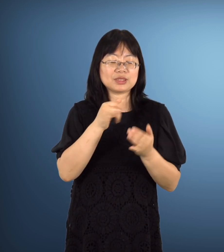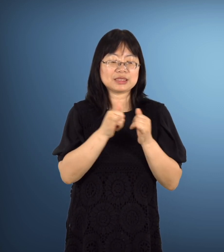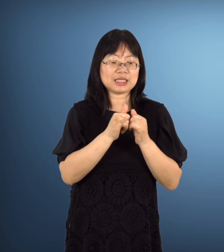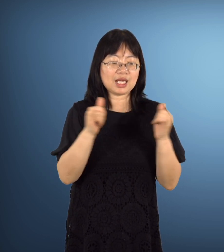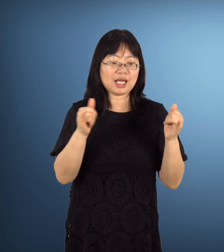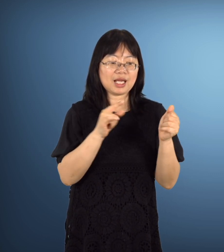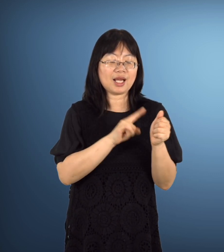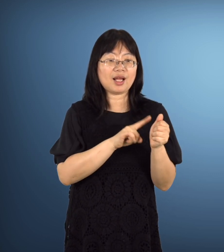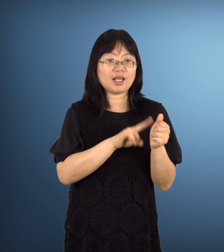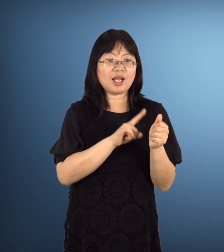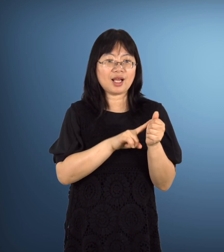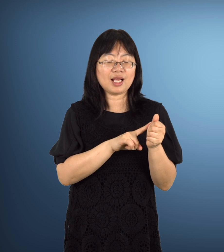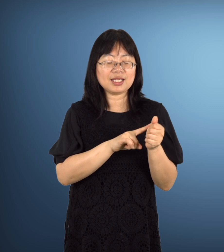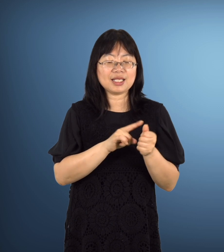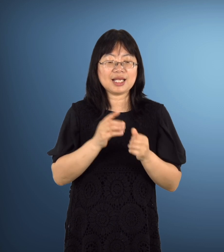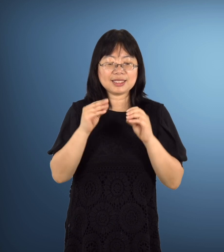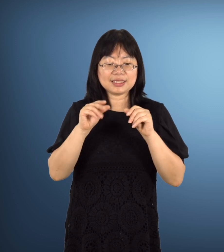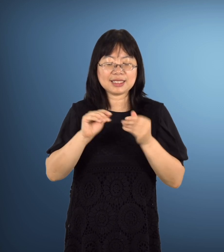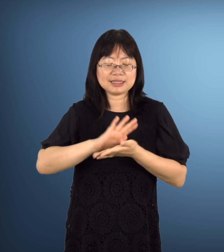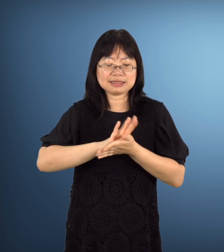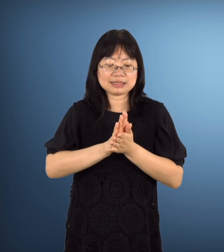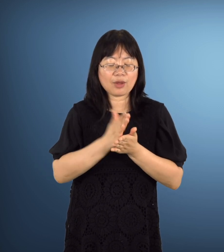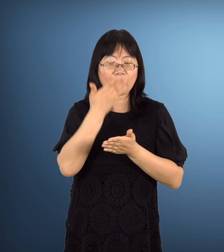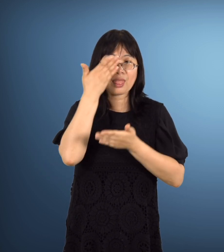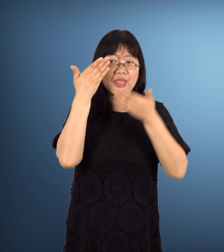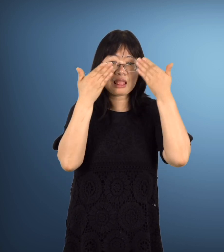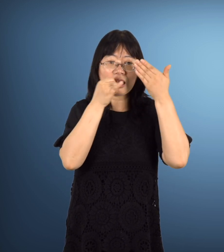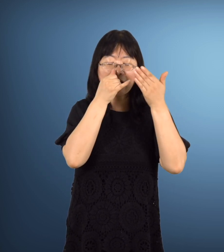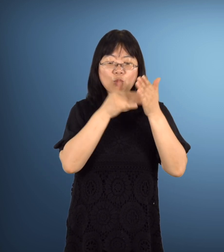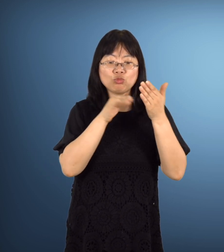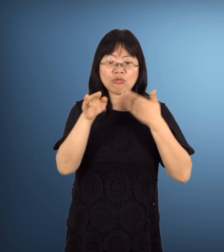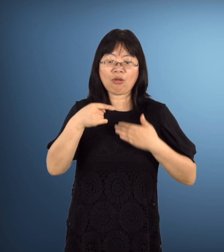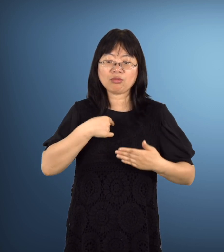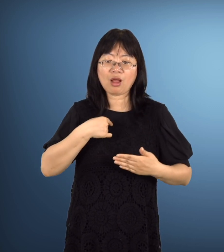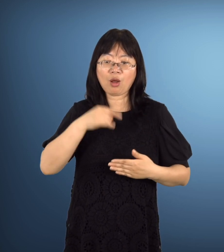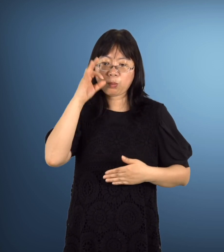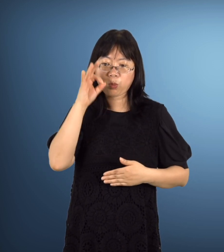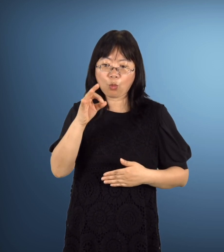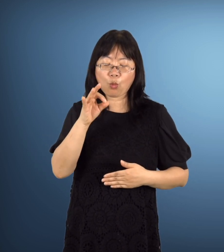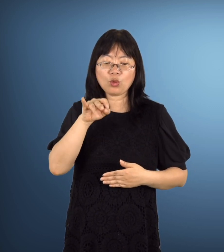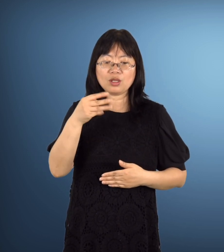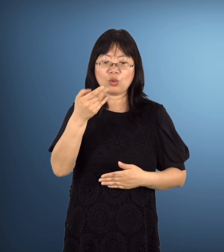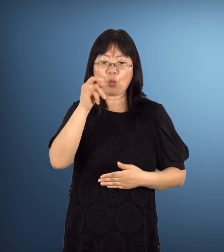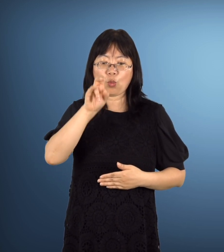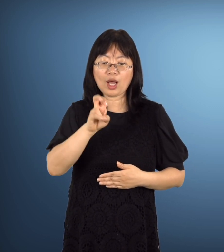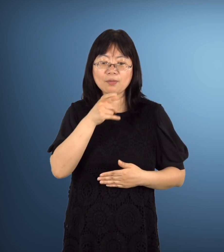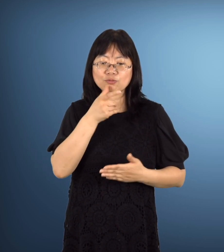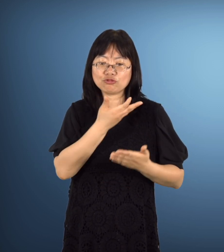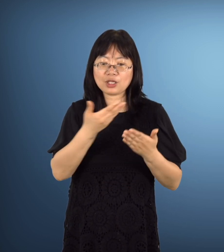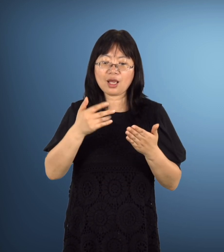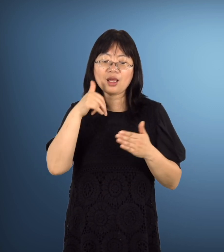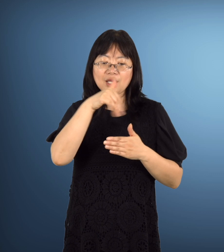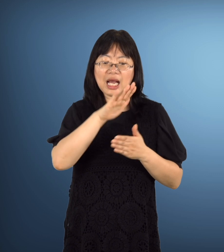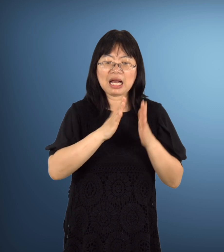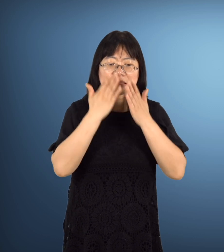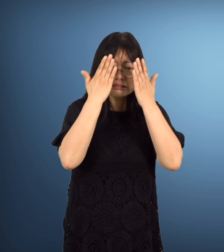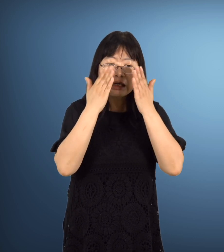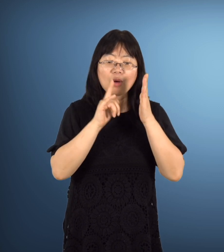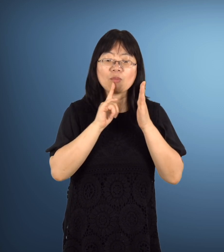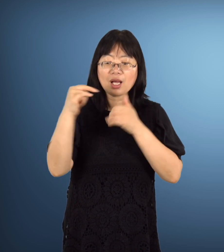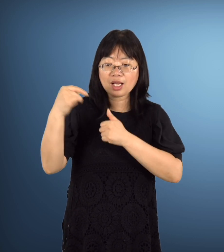사람이 진흙을 이겨 내 눈에 바르고 나더러 실로암에 가서 씻으라 하기에 가서 씻었더니